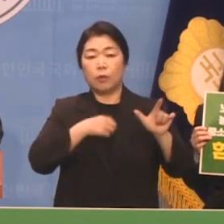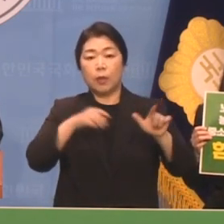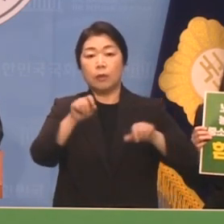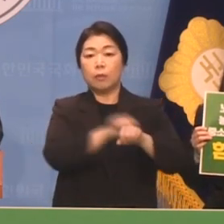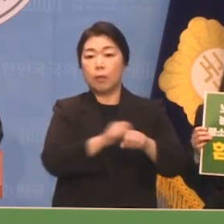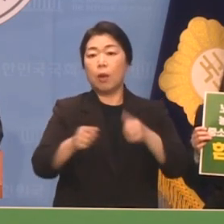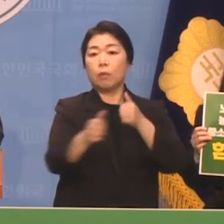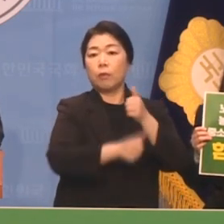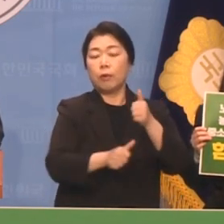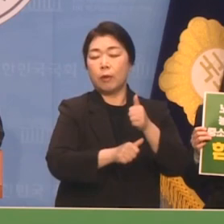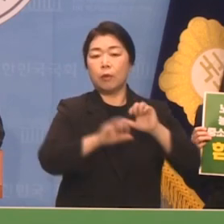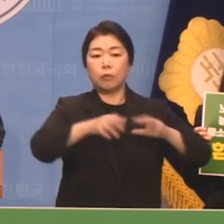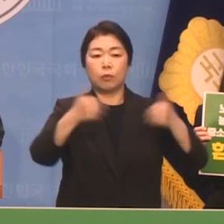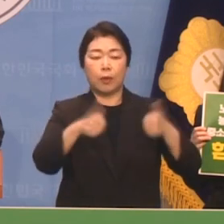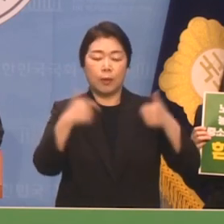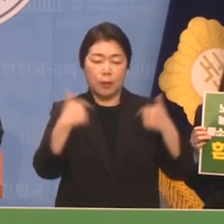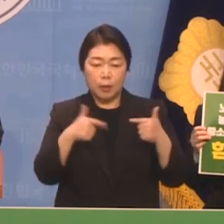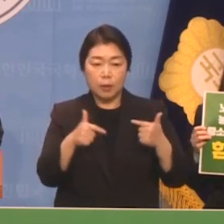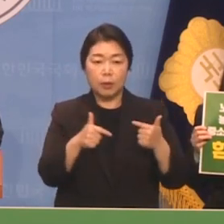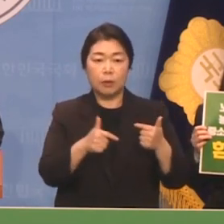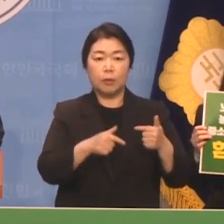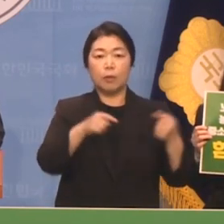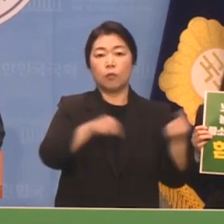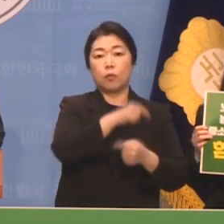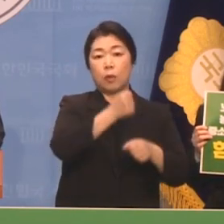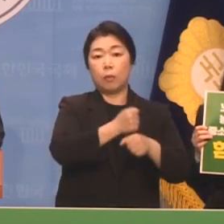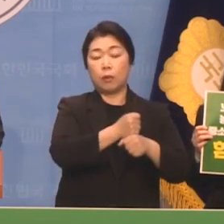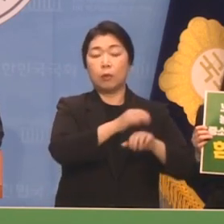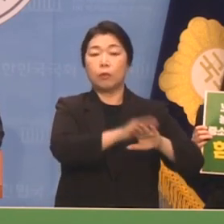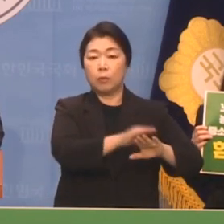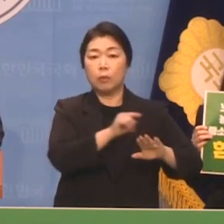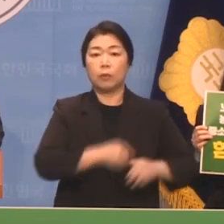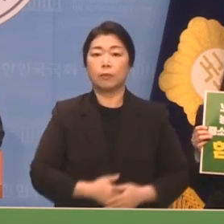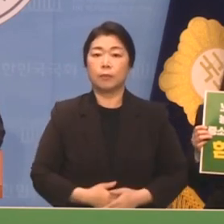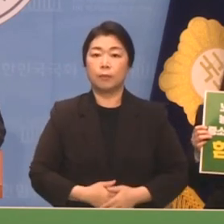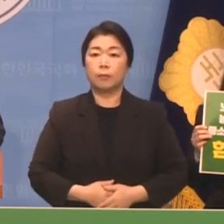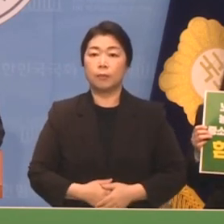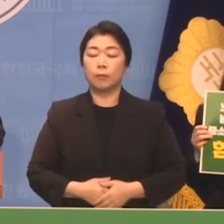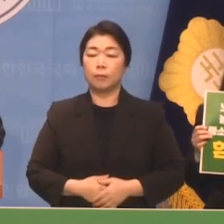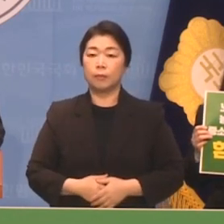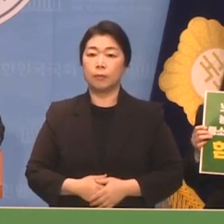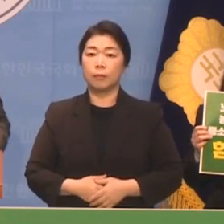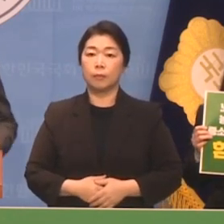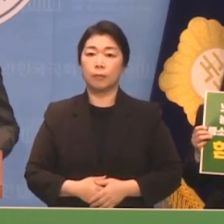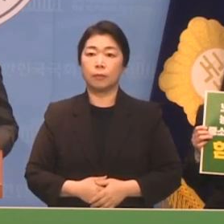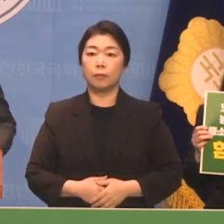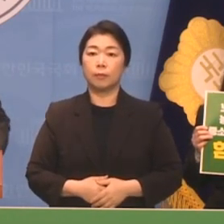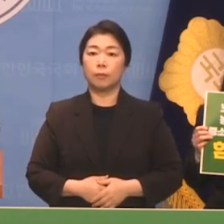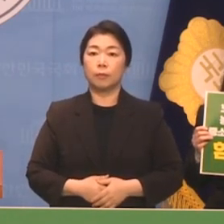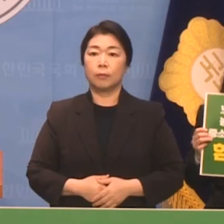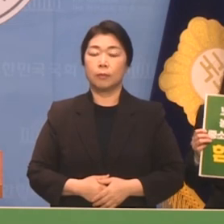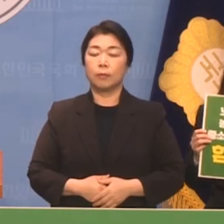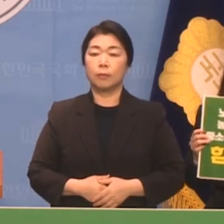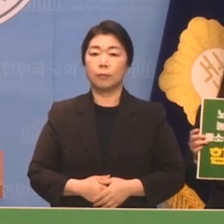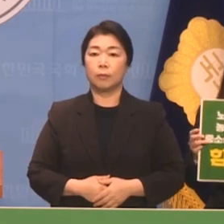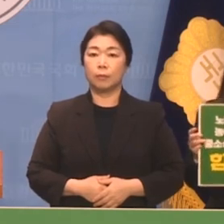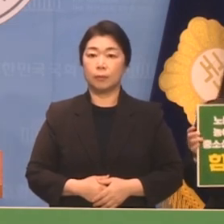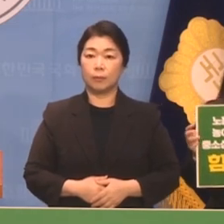기후위기특별위원회를 국회에 상설적으로 만들고 운영해 나가도록 하겠습니다.